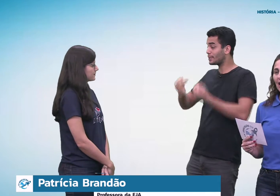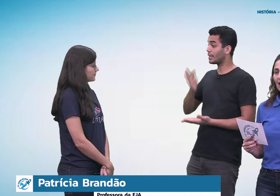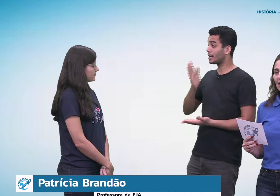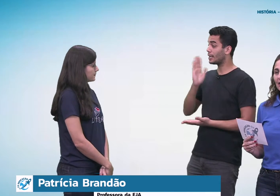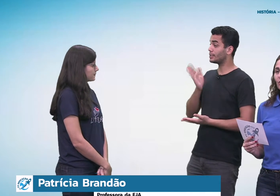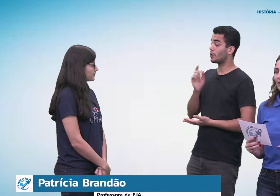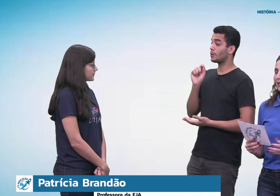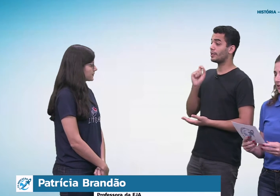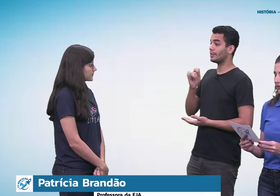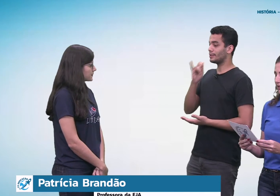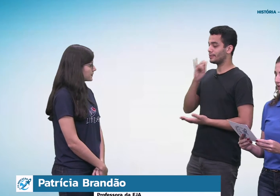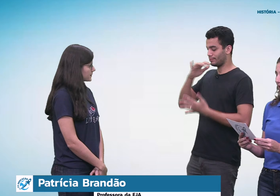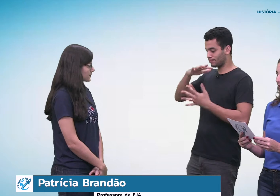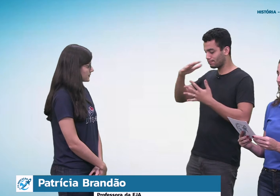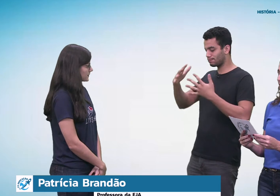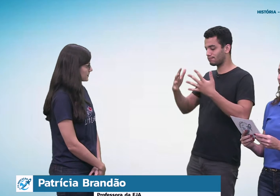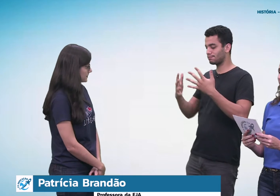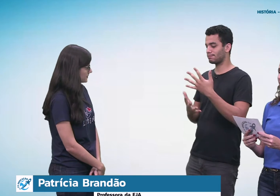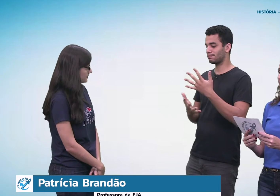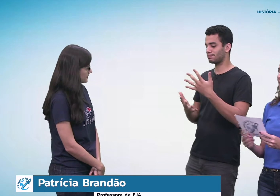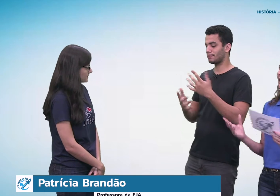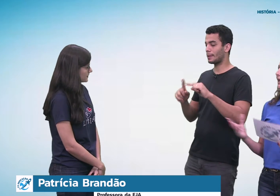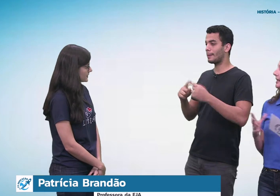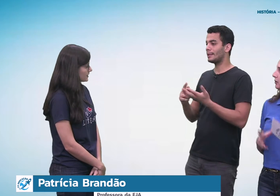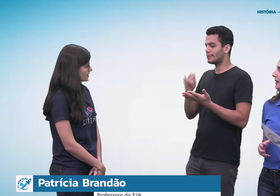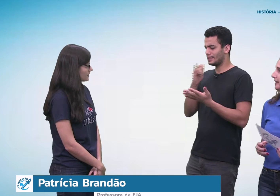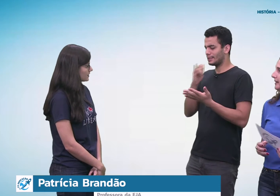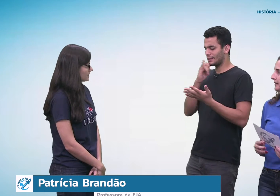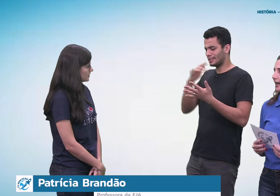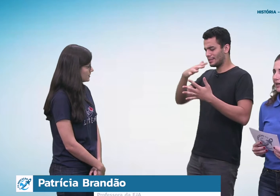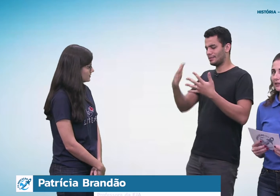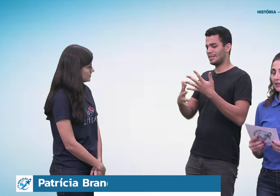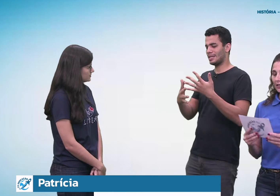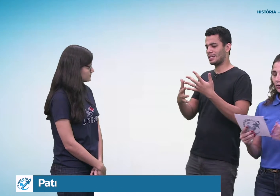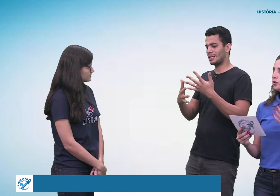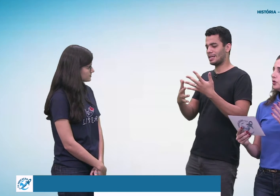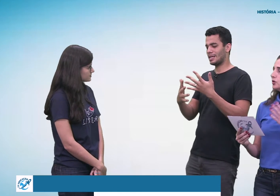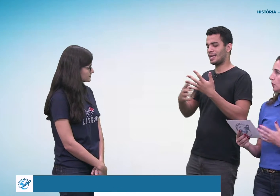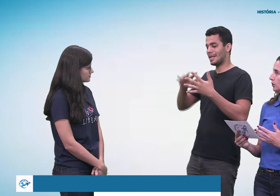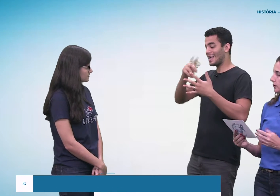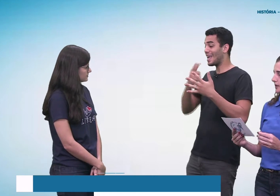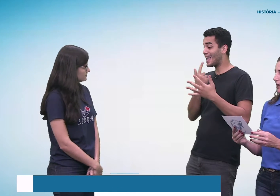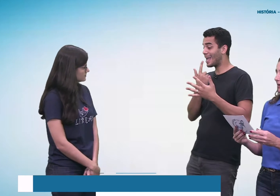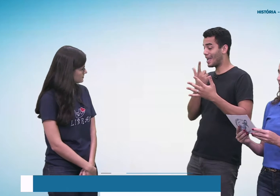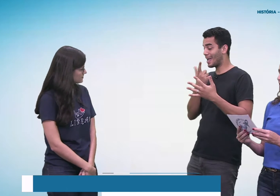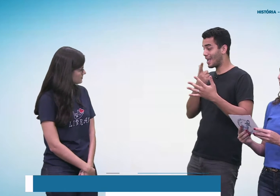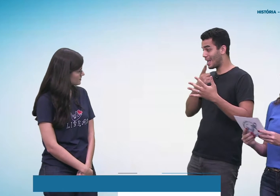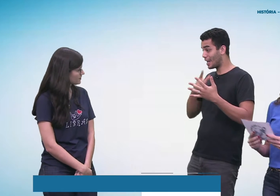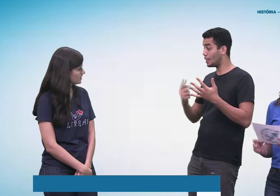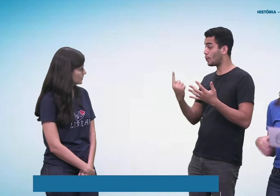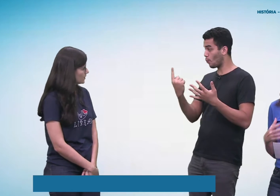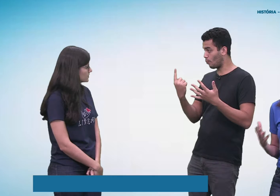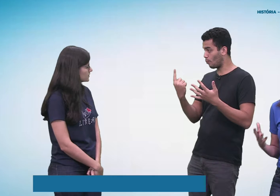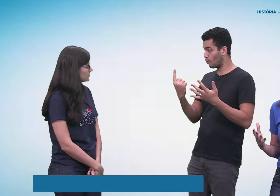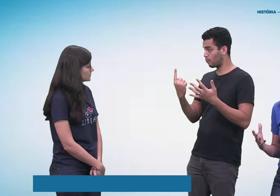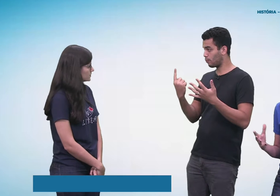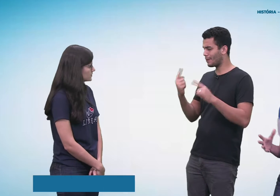a língua brasileira de sinais, que ela é a língua materna dos surdos. Mas como vocês conseguem